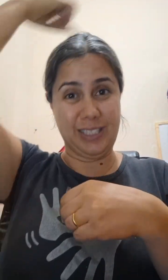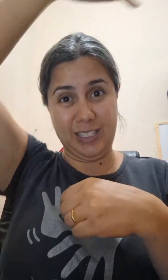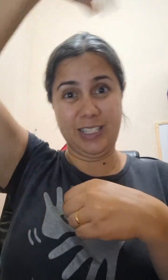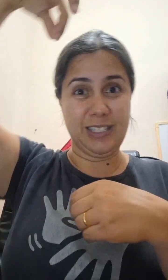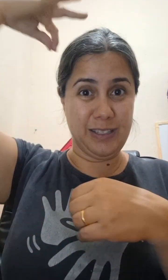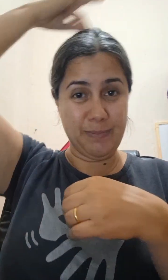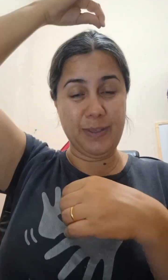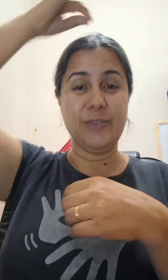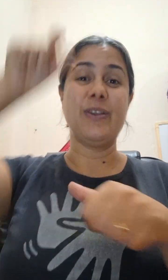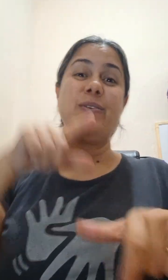perdoa.